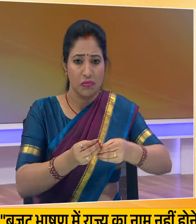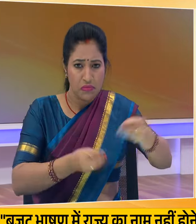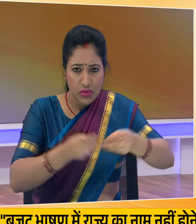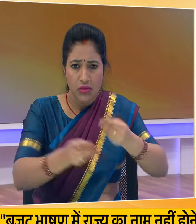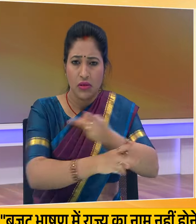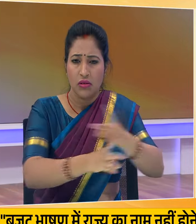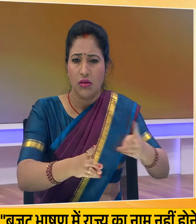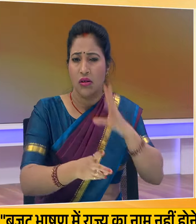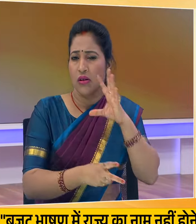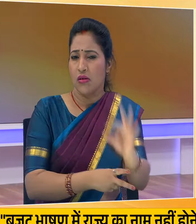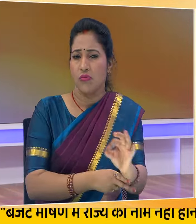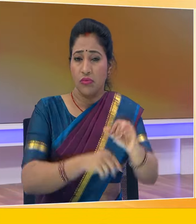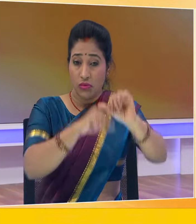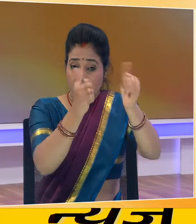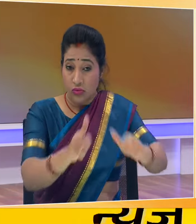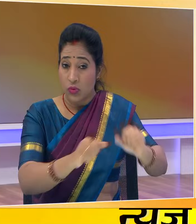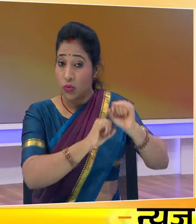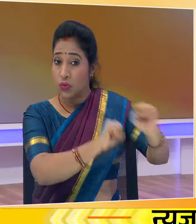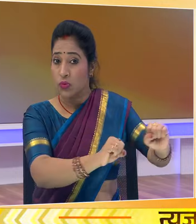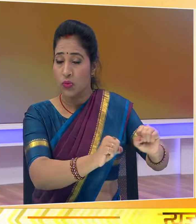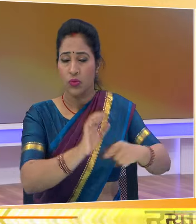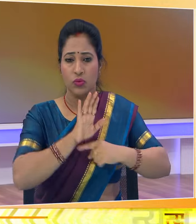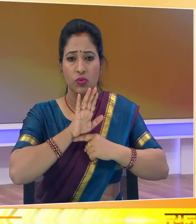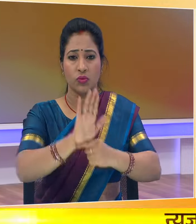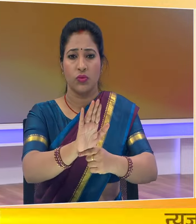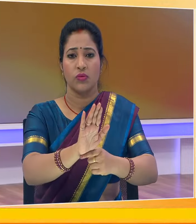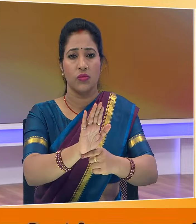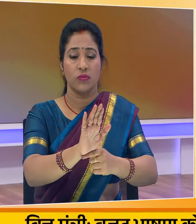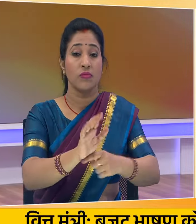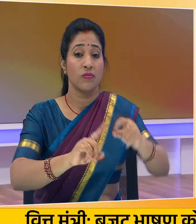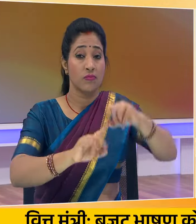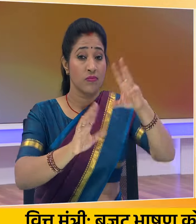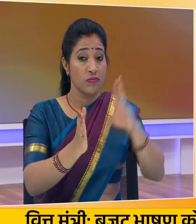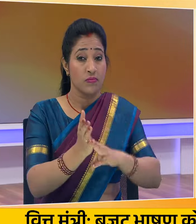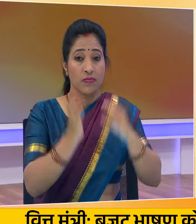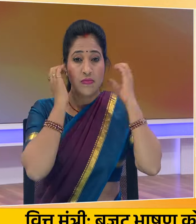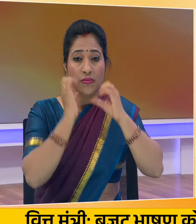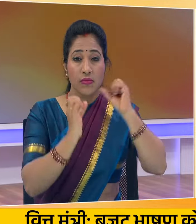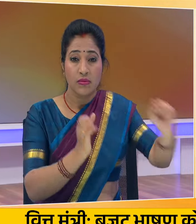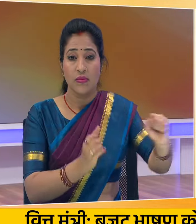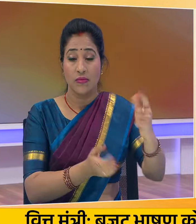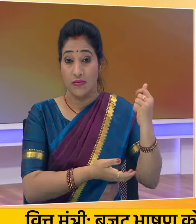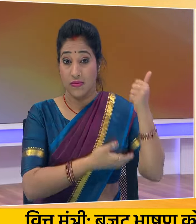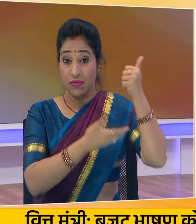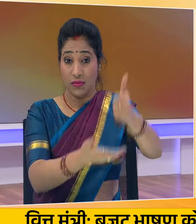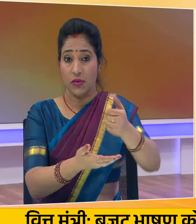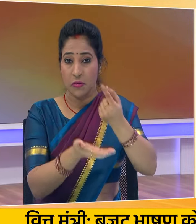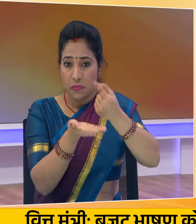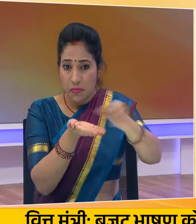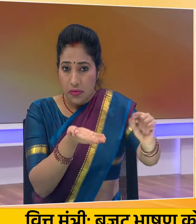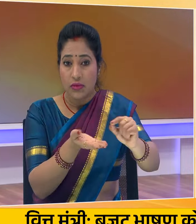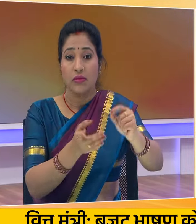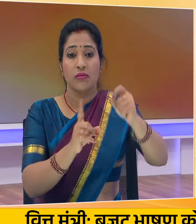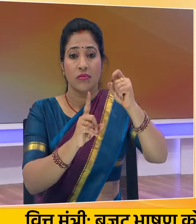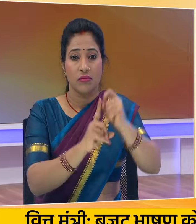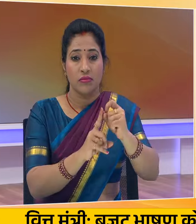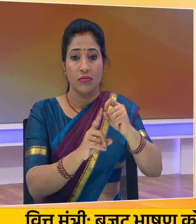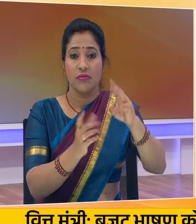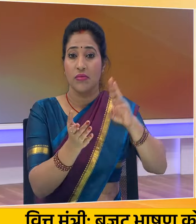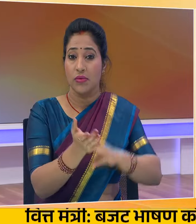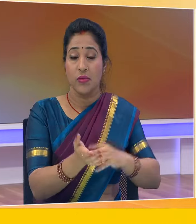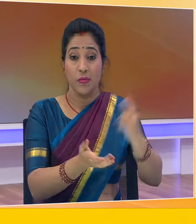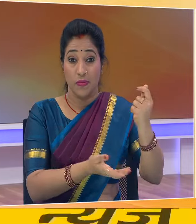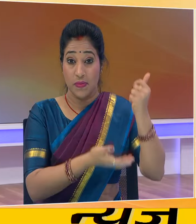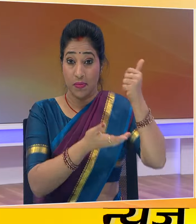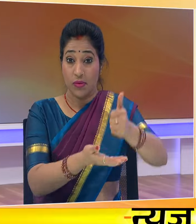की भूमिका की रूपरेखा को प्रस्तुत करना है। प्रधानमंत्री नरेंद्र मोदी ने बजट में घोषित PM